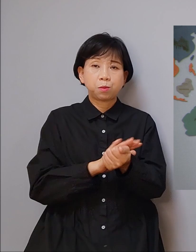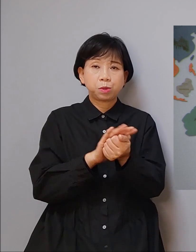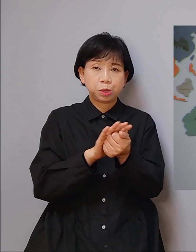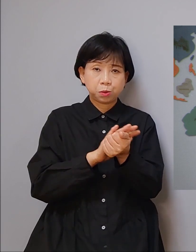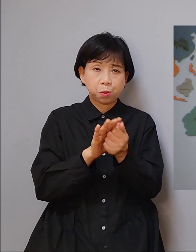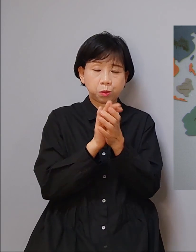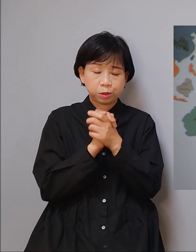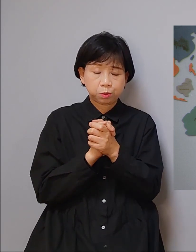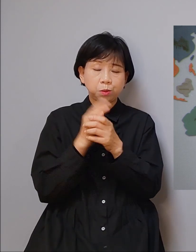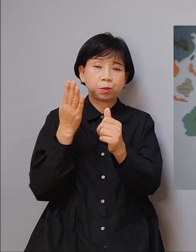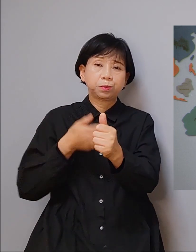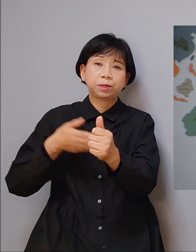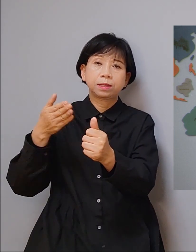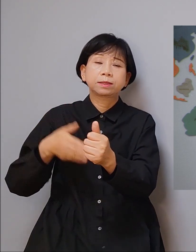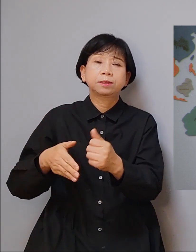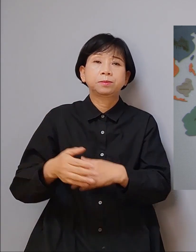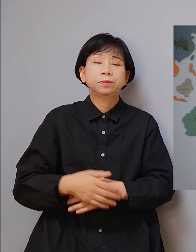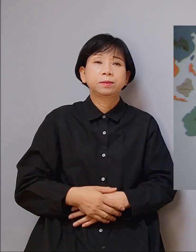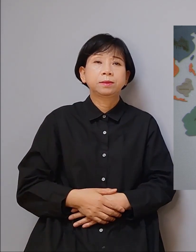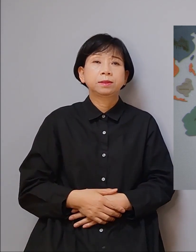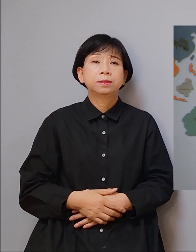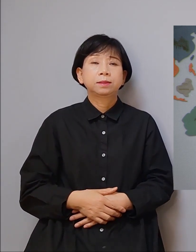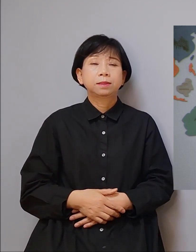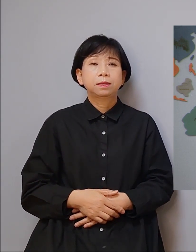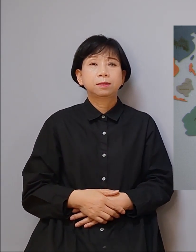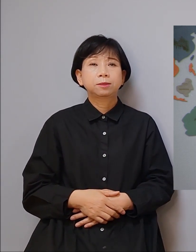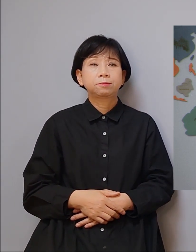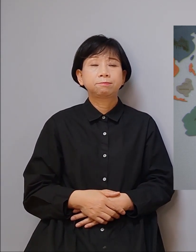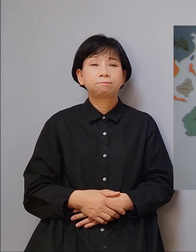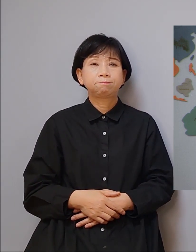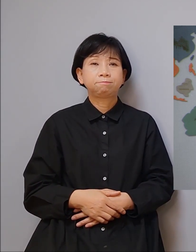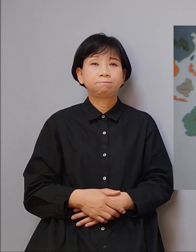위로와 기도를 부탁드립니다.